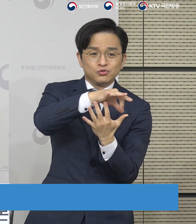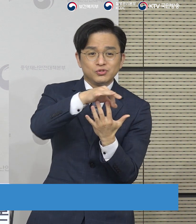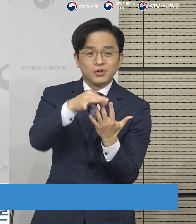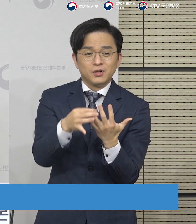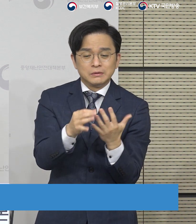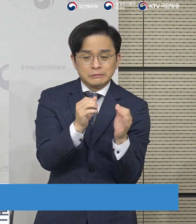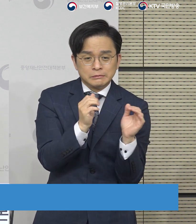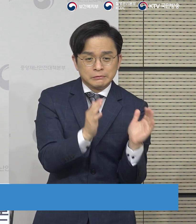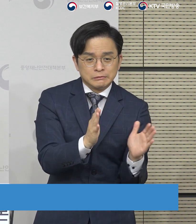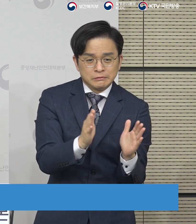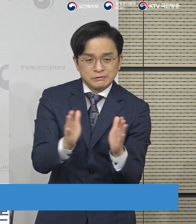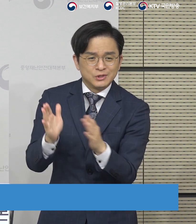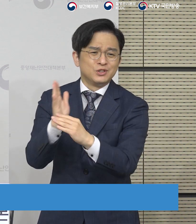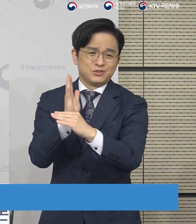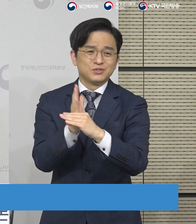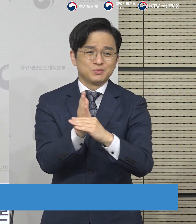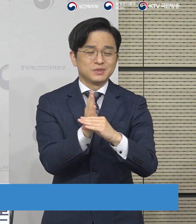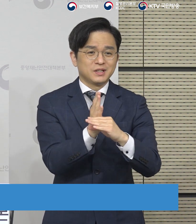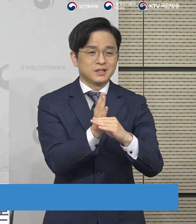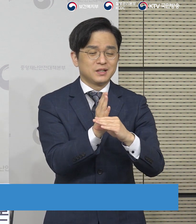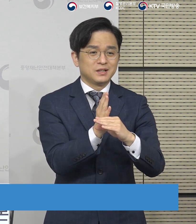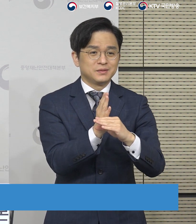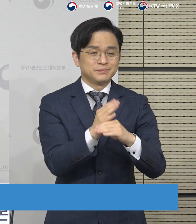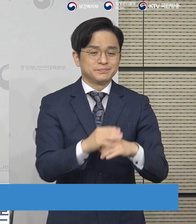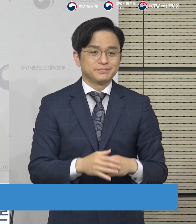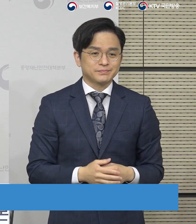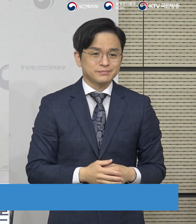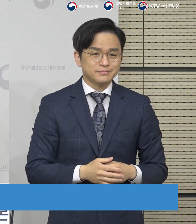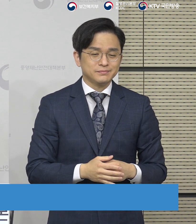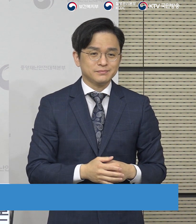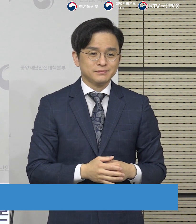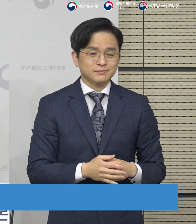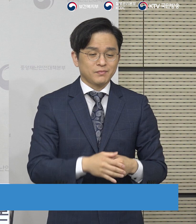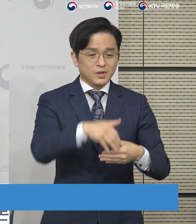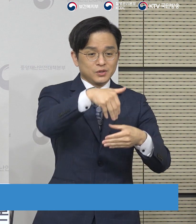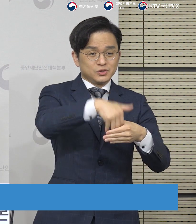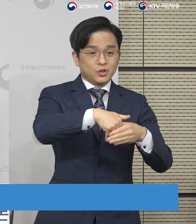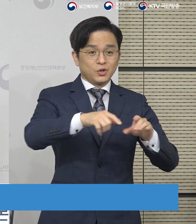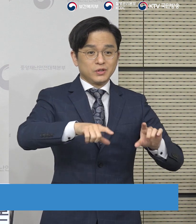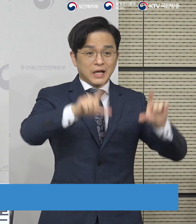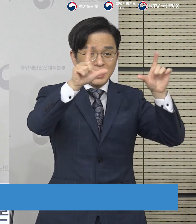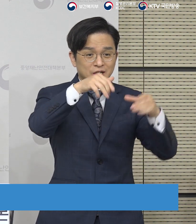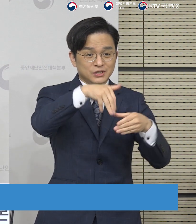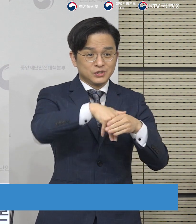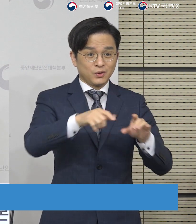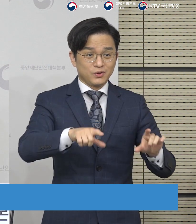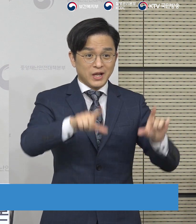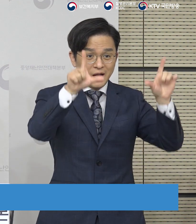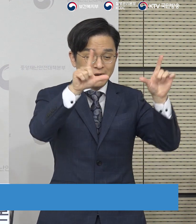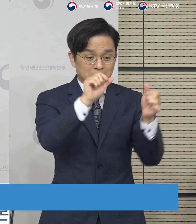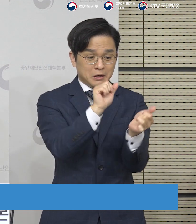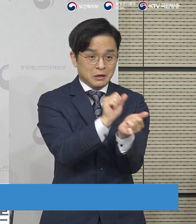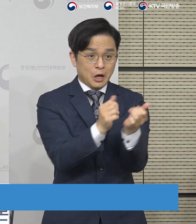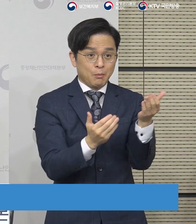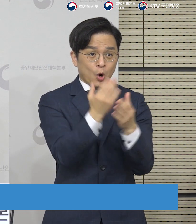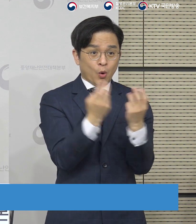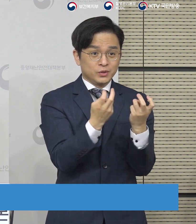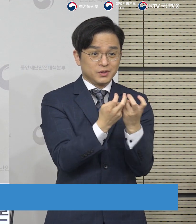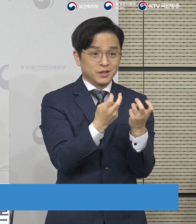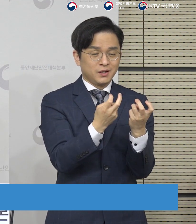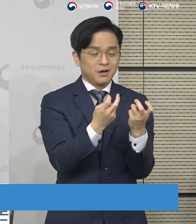필요성이 있다라는 것을 염두에 두고 있습니다. 가능하다면 질문 주셨던 이러한 우려가 현실이 되지 않도록